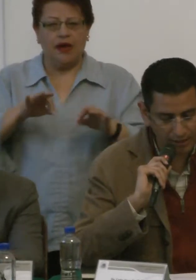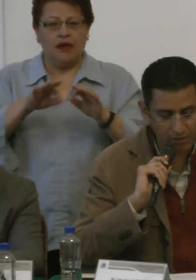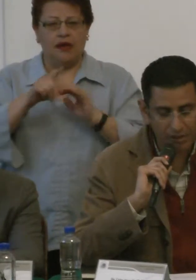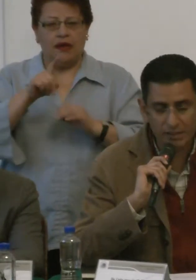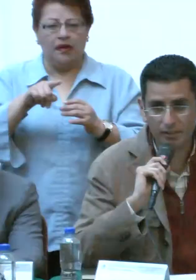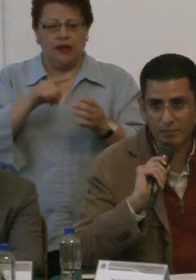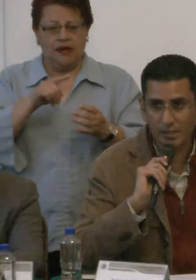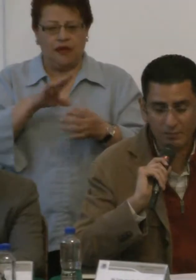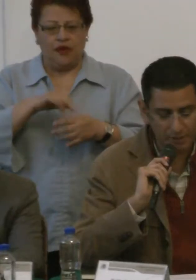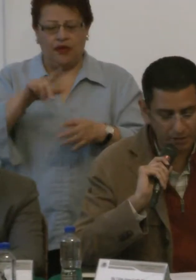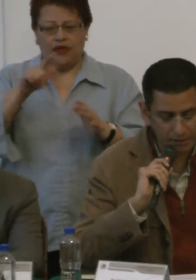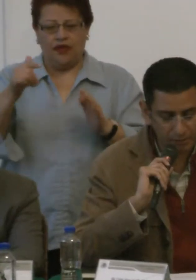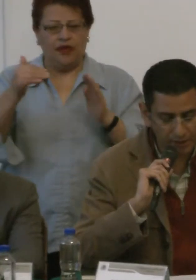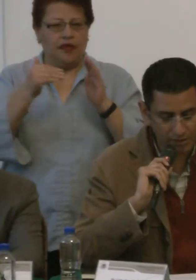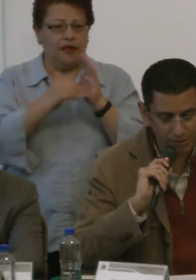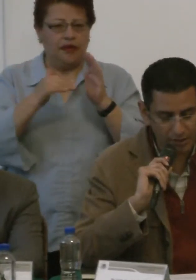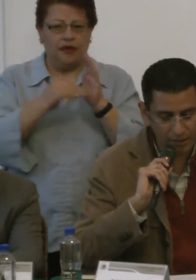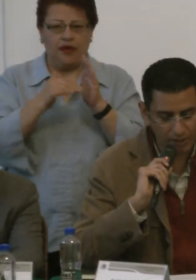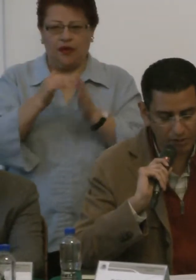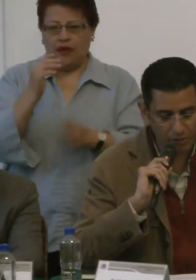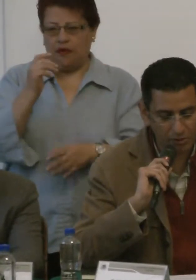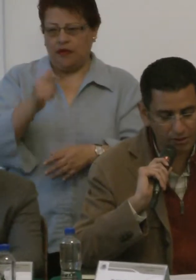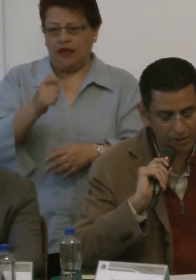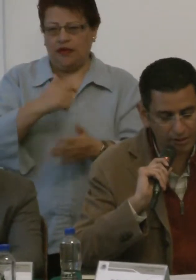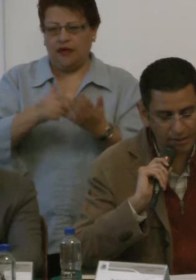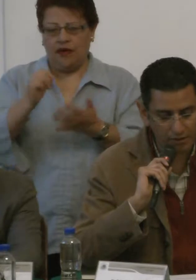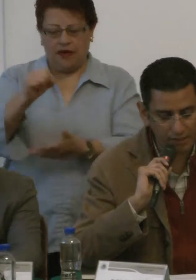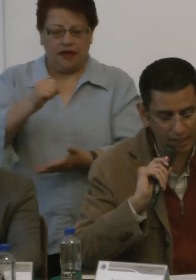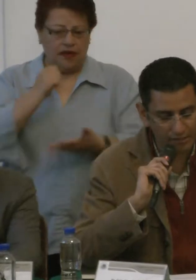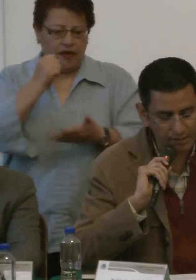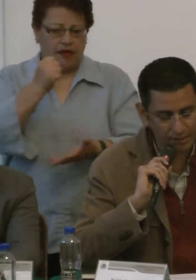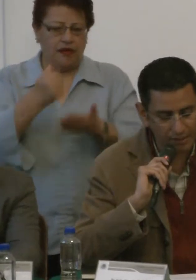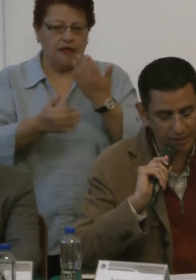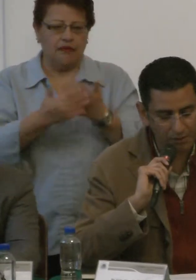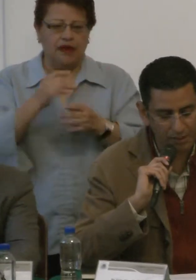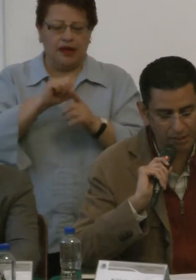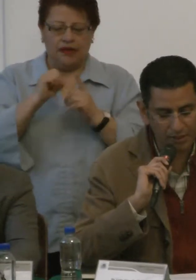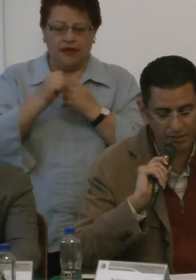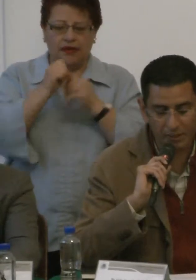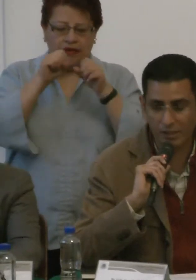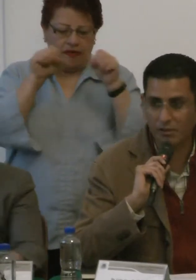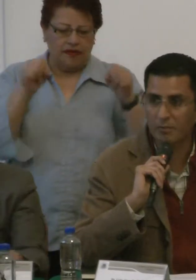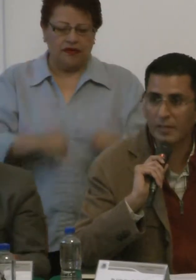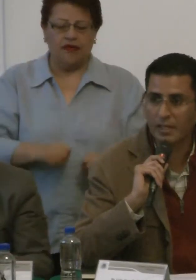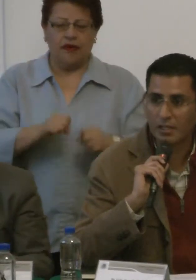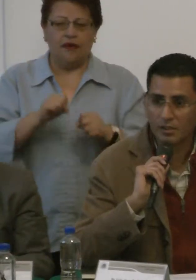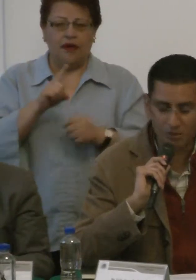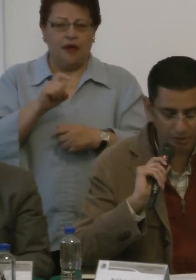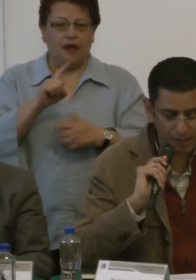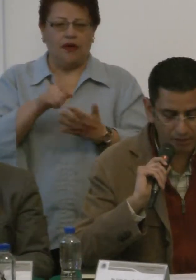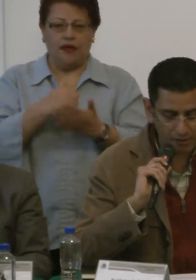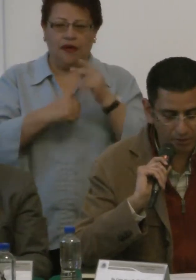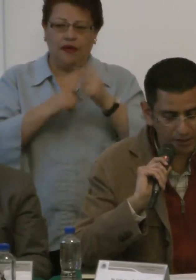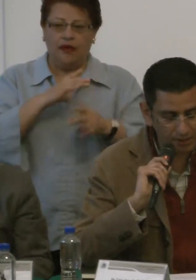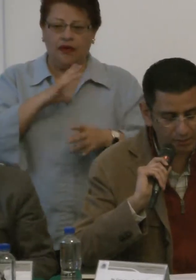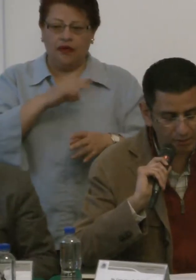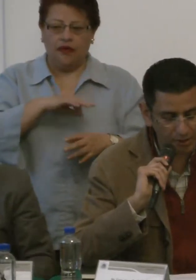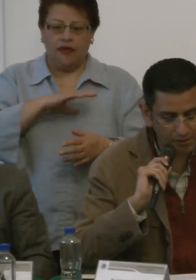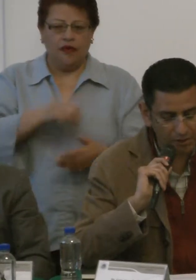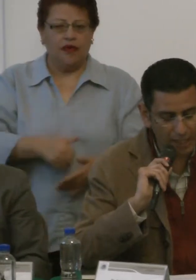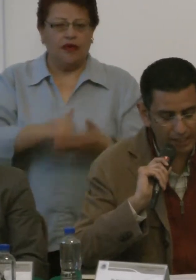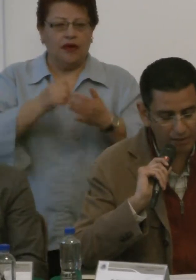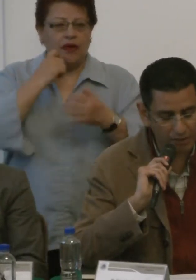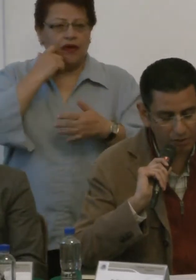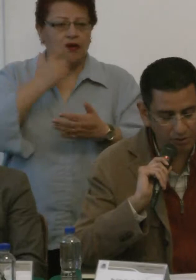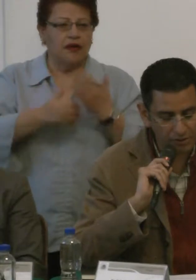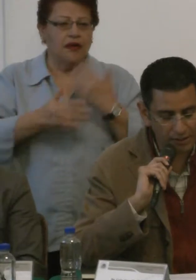de alrededor de 7 mil millones de pesos en los recursos destinados al sistema de aguas en la Ciudad de México. Nos toca contribuir en este